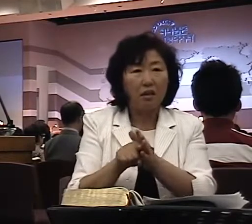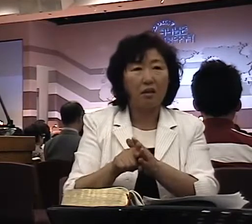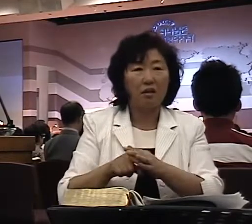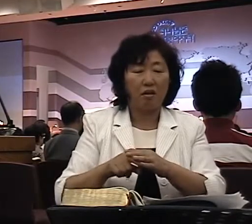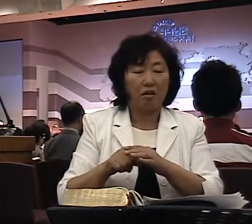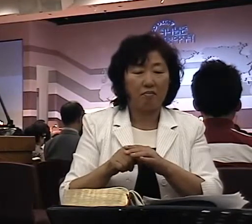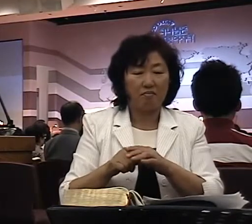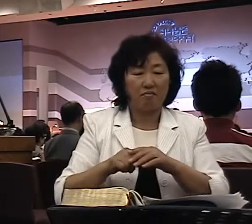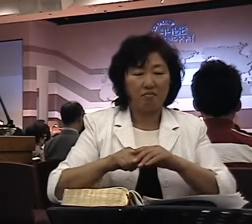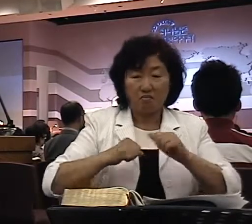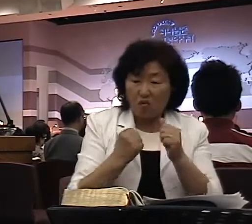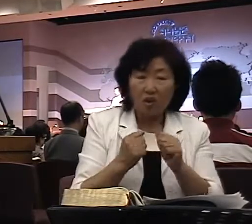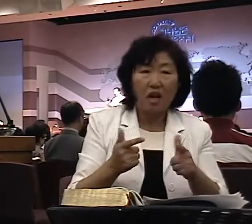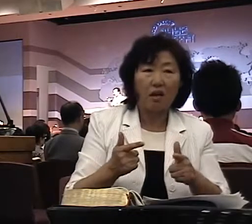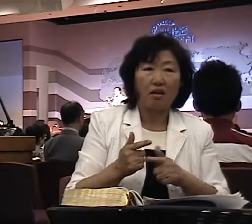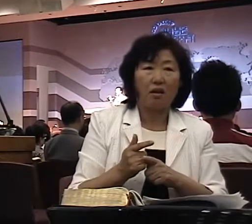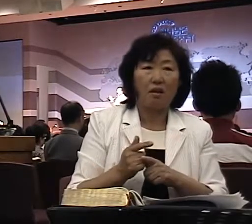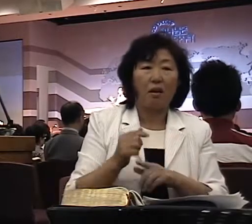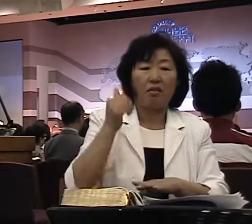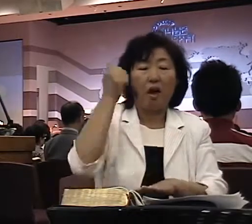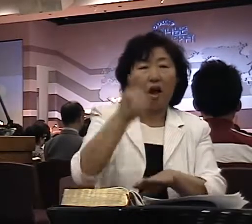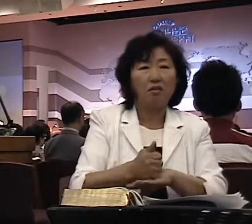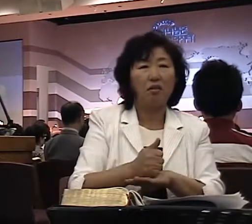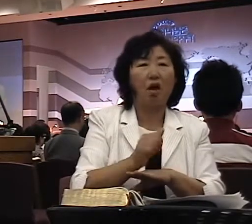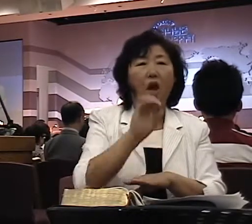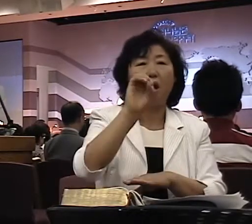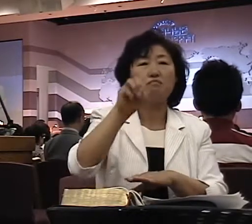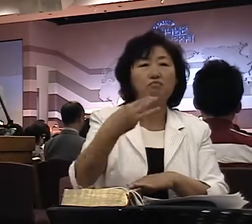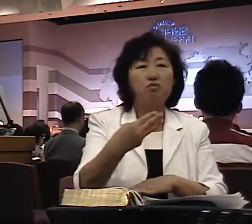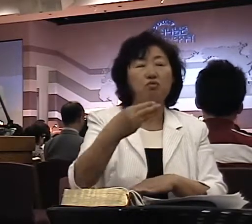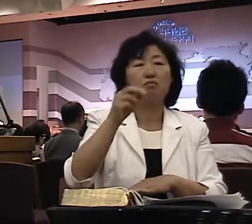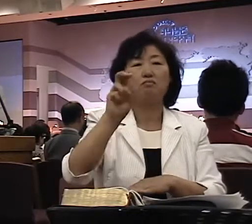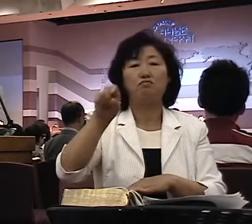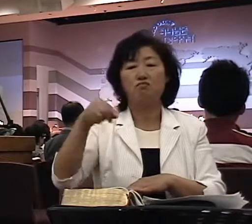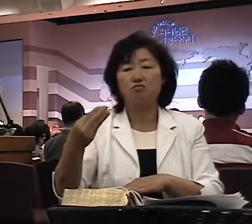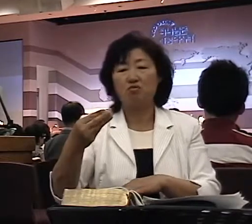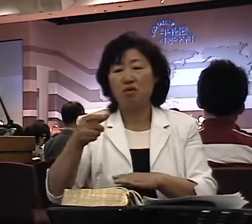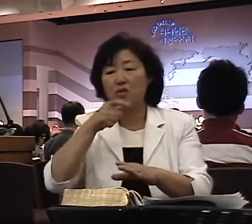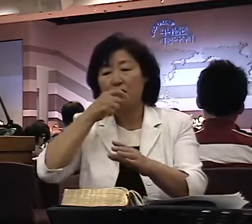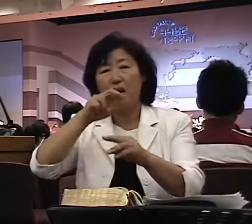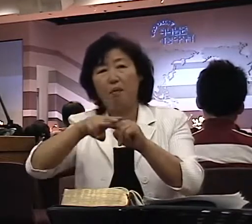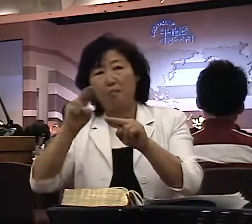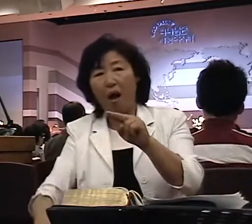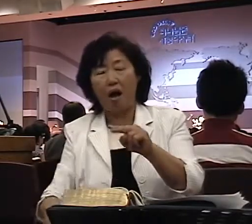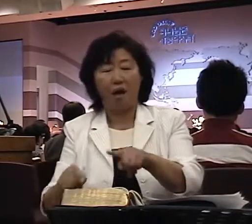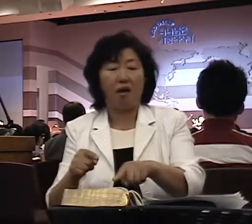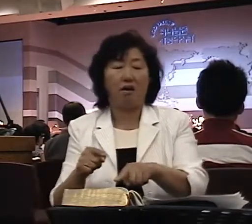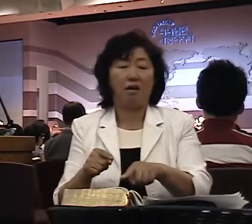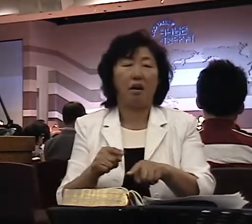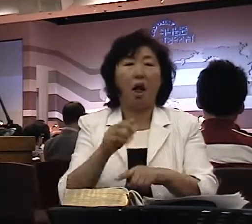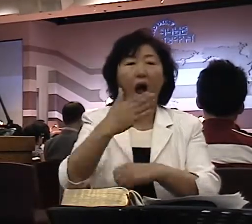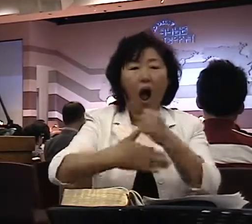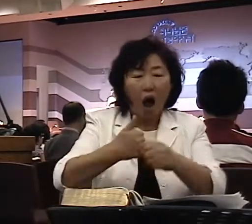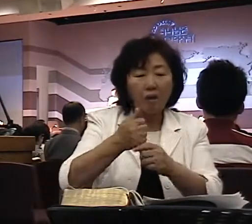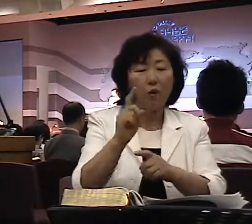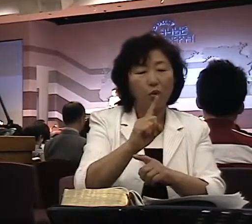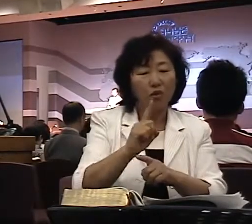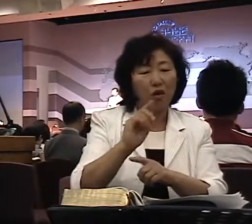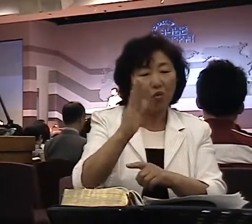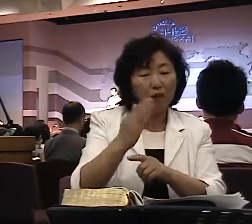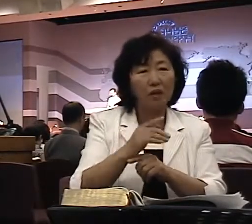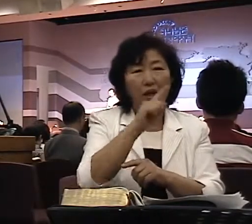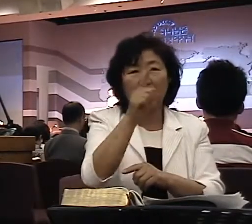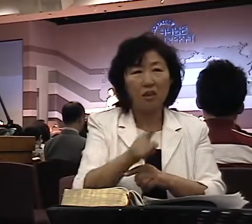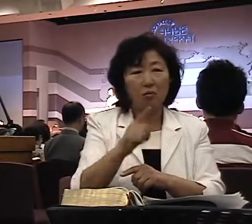떨어지게 됩니다. 우리가 당장 일어나는 결과만을 보면은 하나님 어찌 된 일입니까 하고 질문을